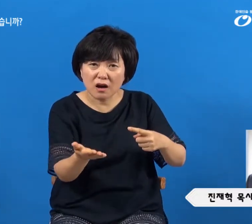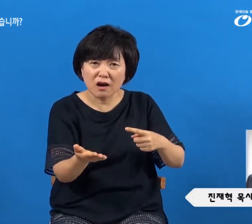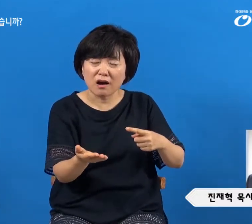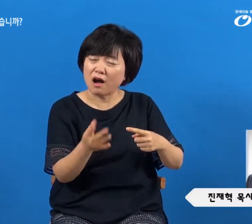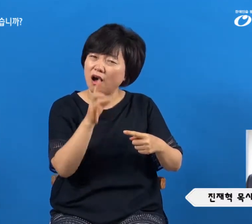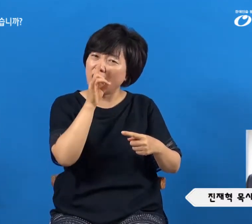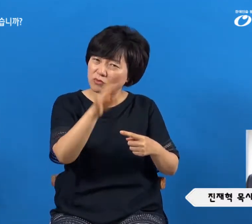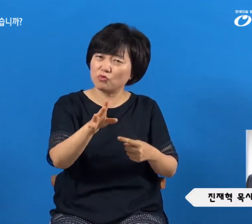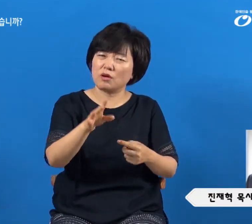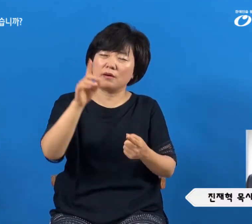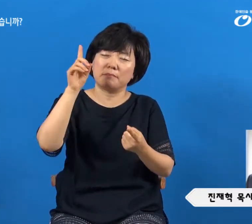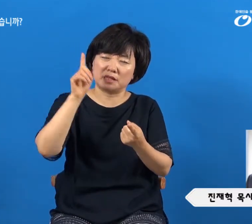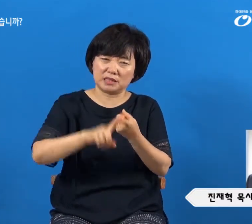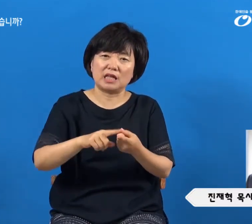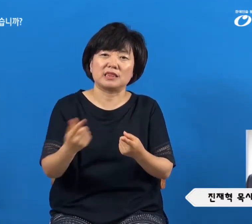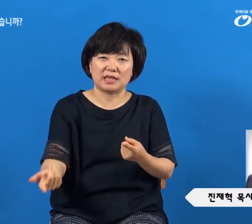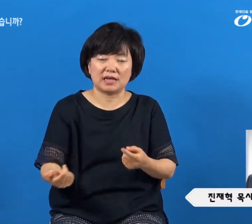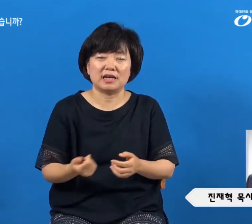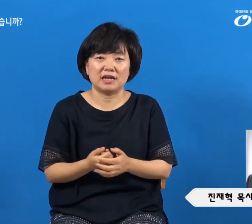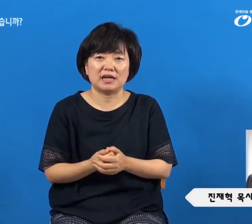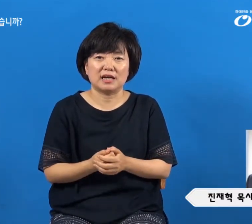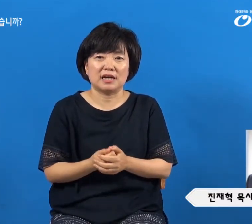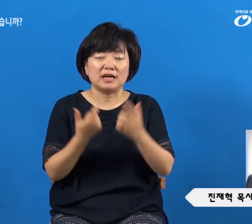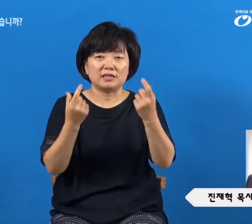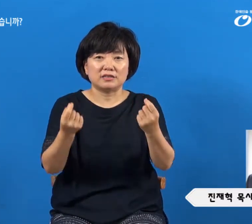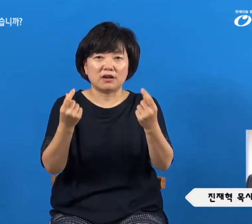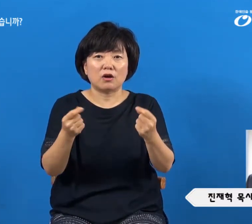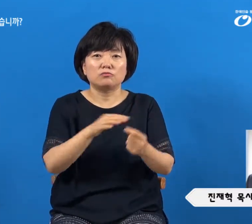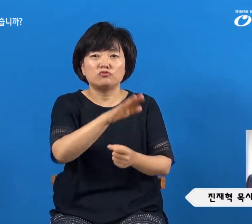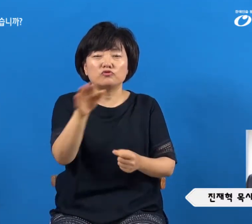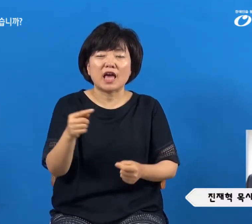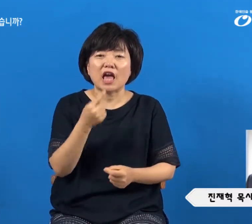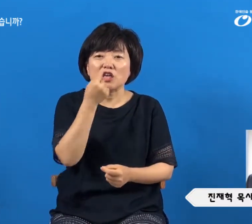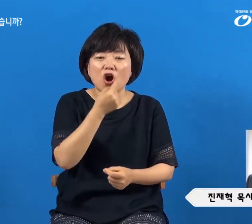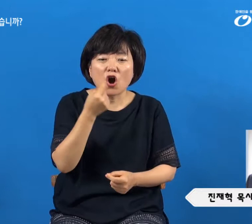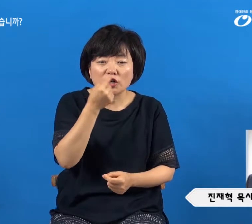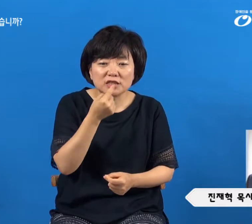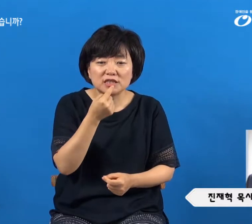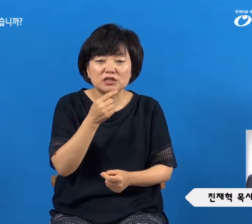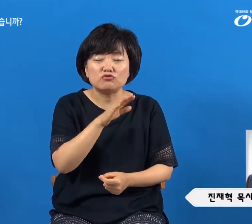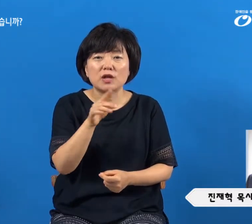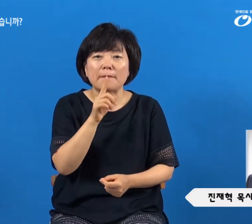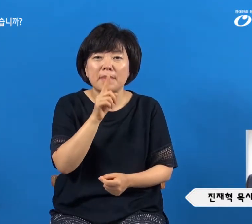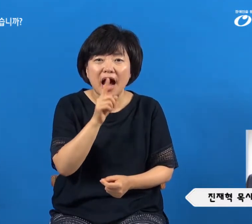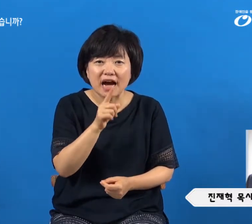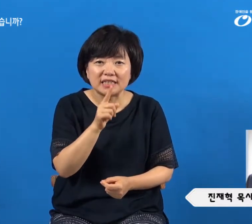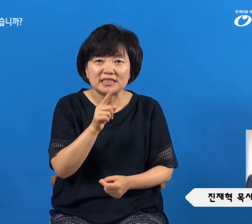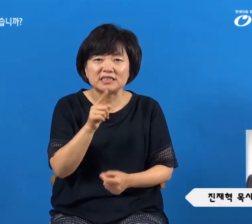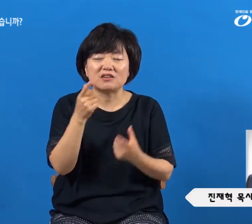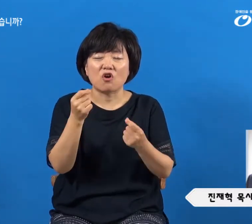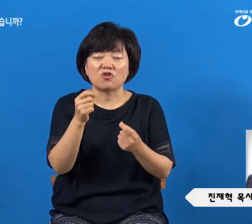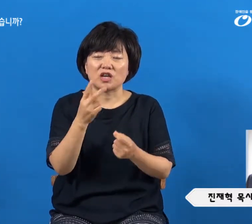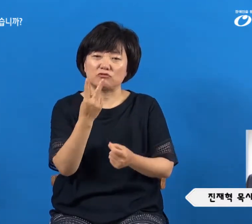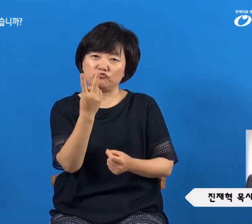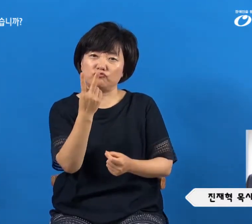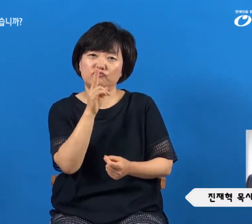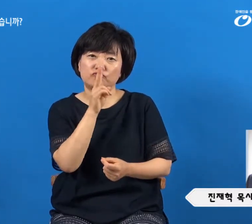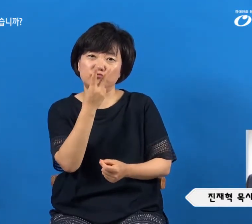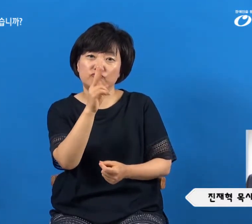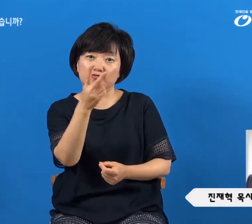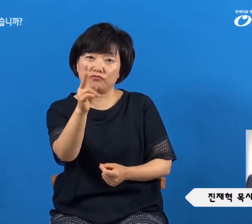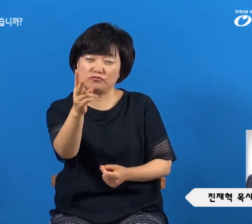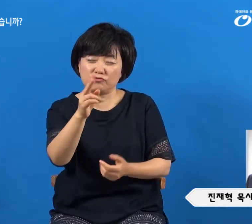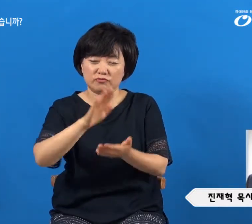그게 마땅치 않은데도 불구하고 우리 혀는, 우리 말은 그렇게